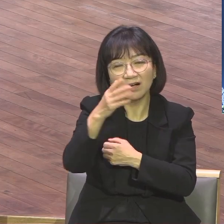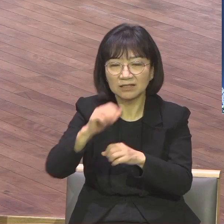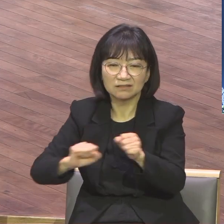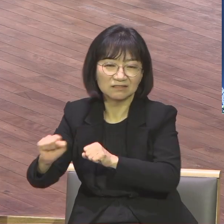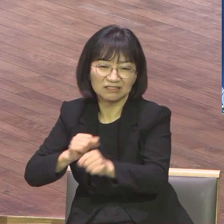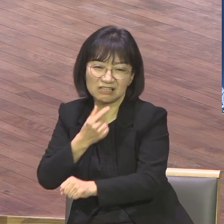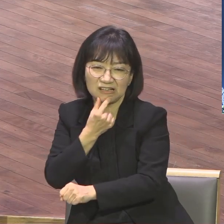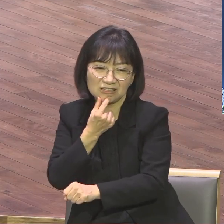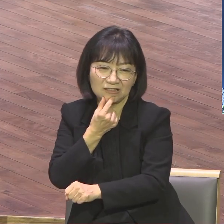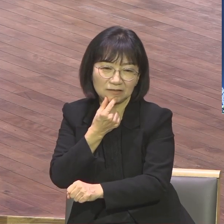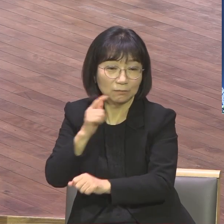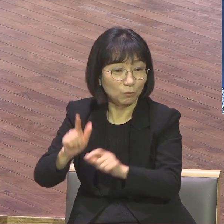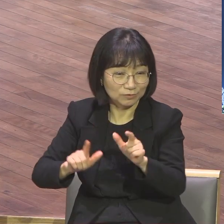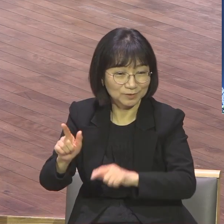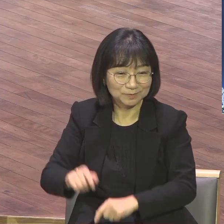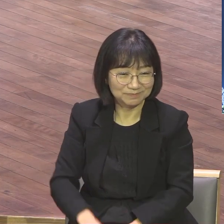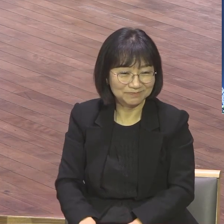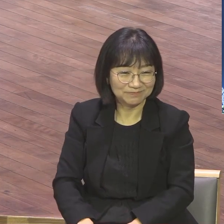않아.